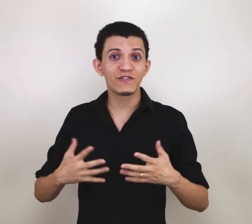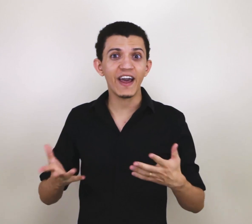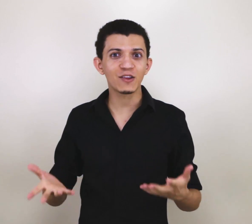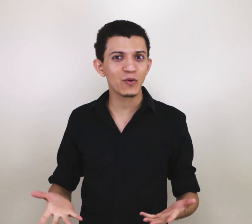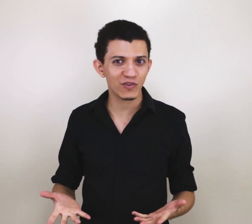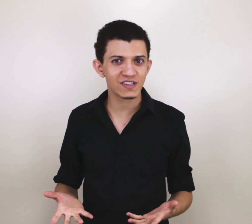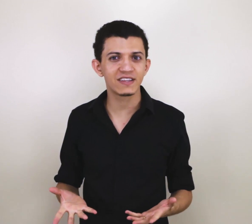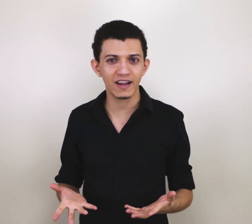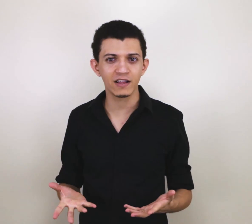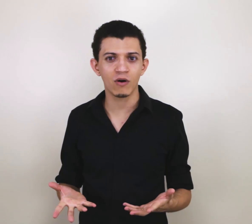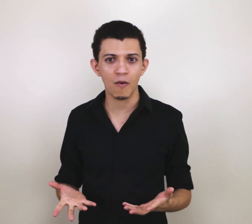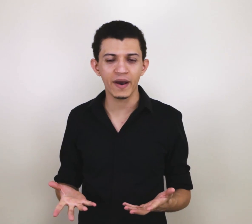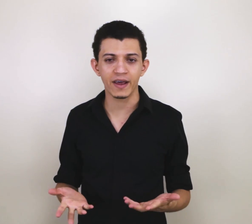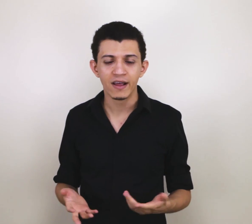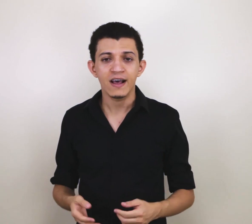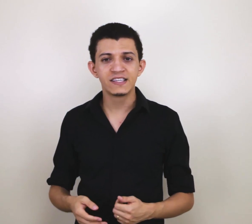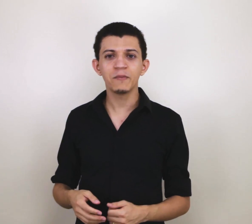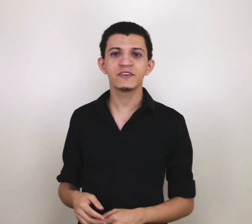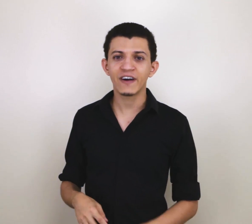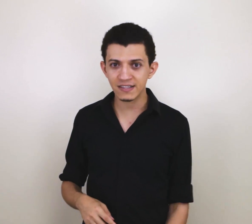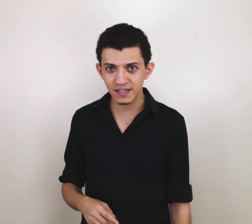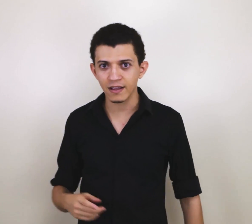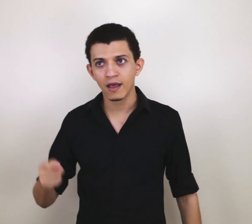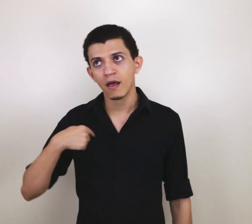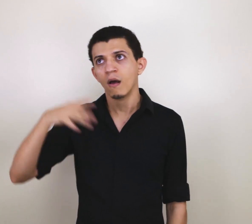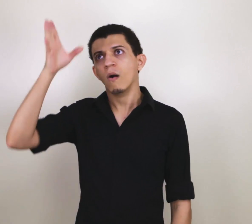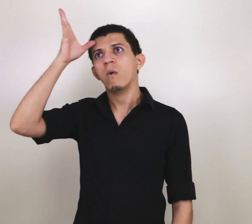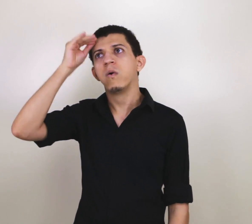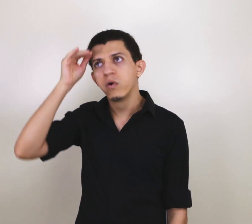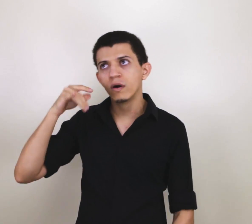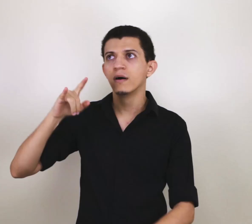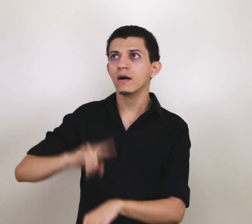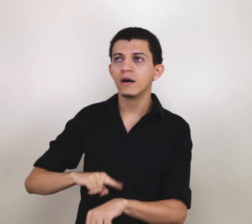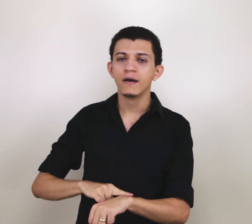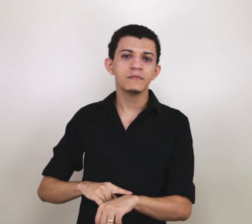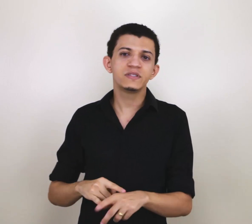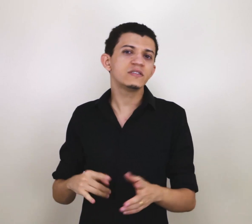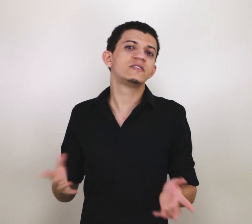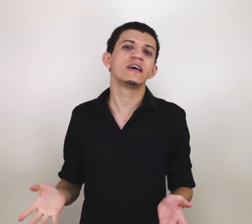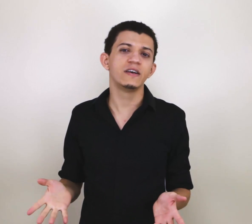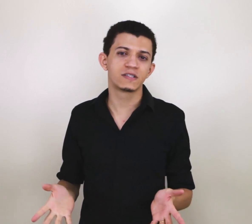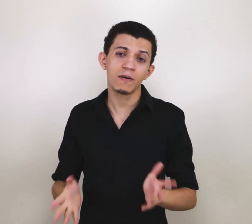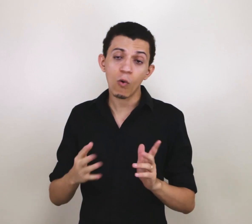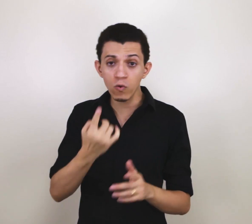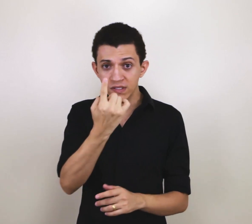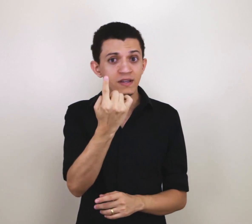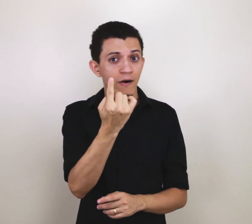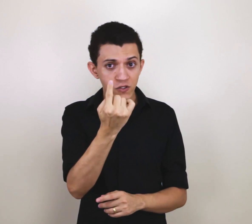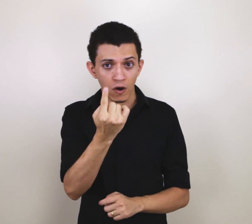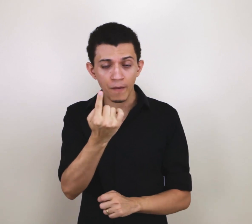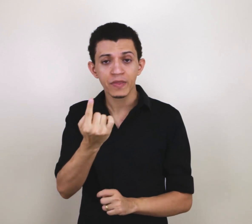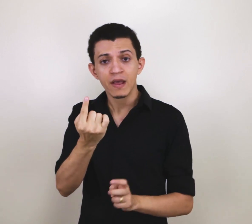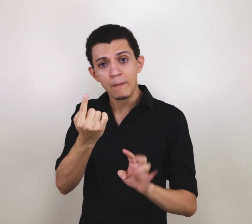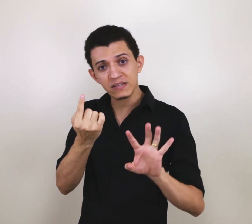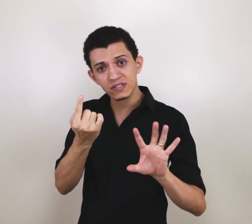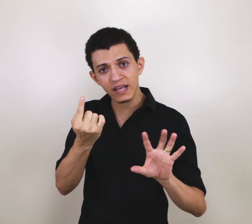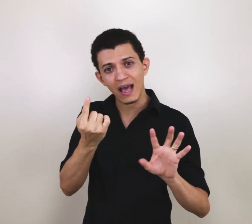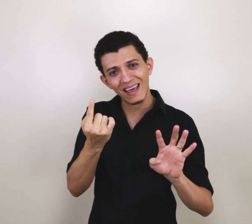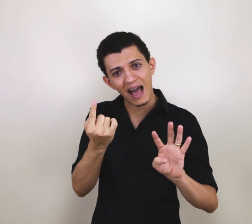satisfeito por você ter ido ao banheiro. Sempre se fala assim, não se dizer isso, um sinal só, mas você